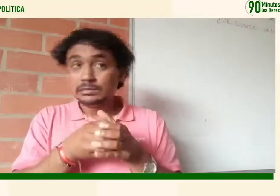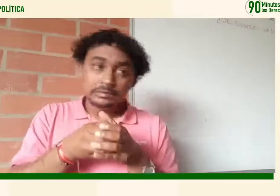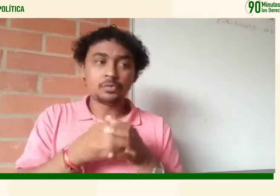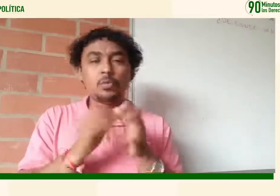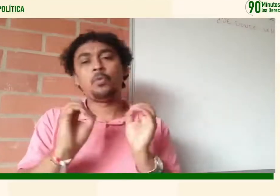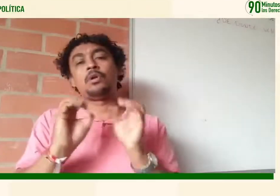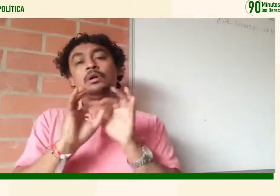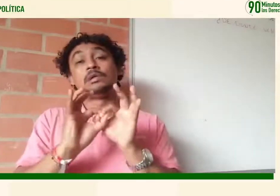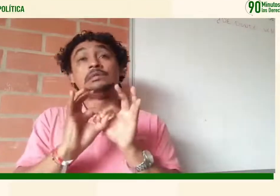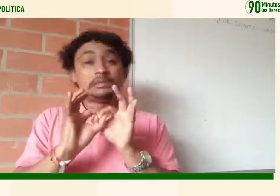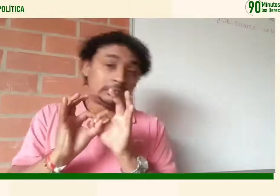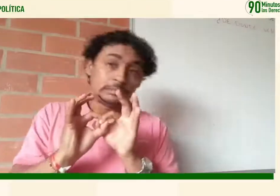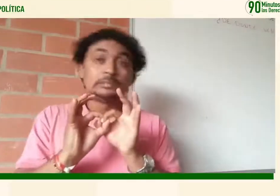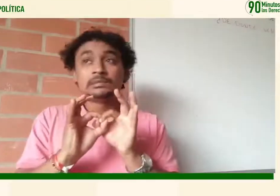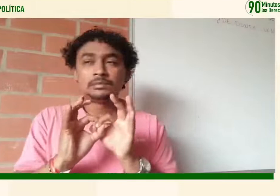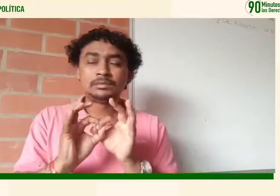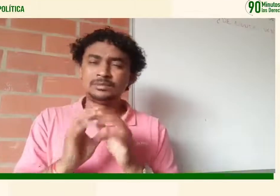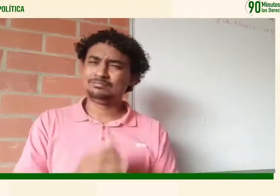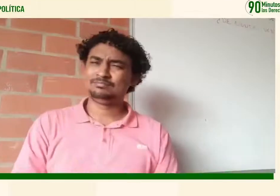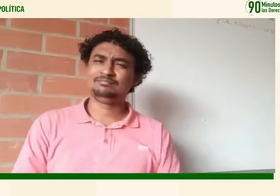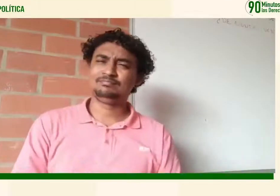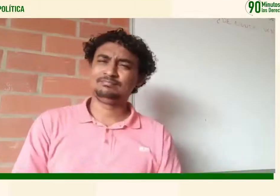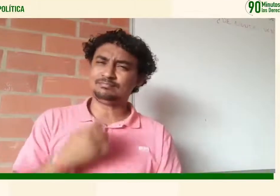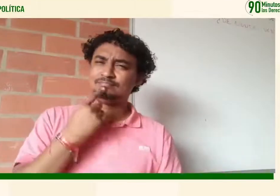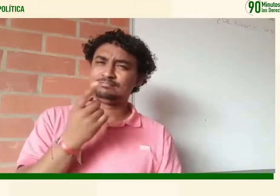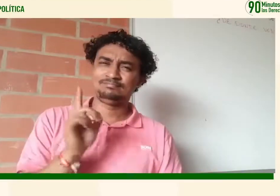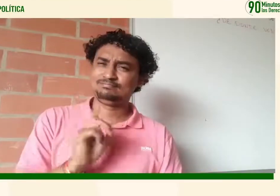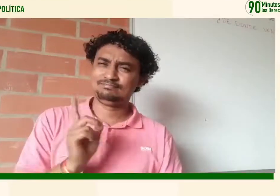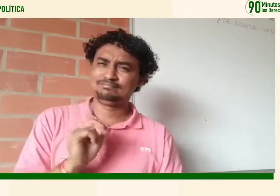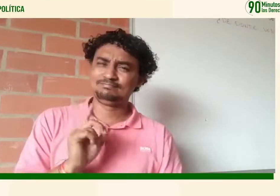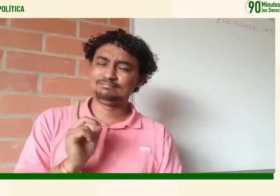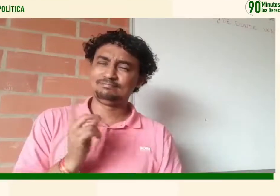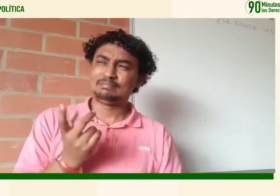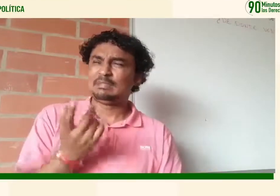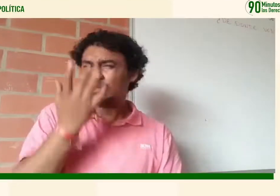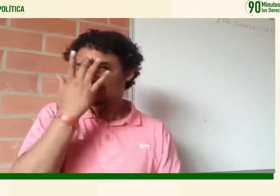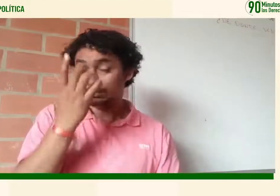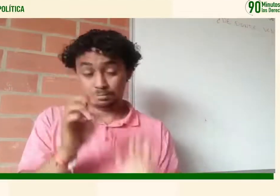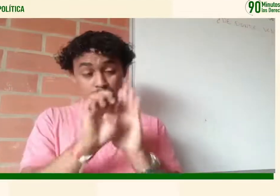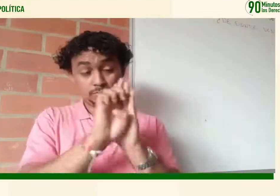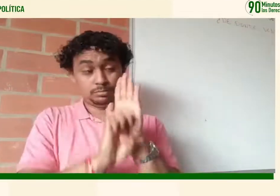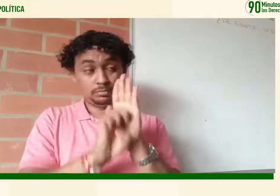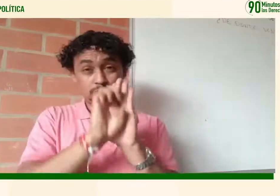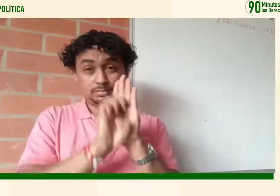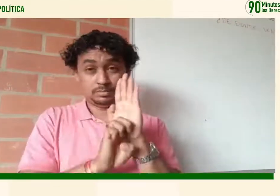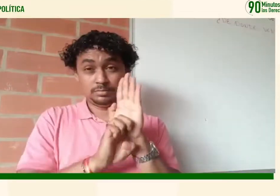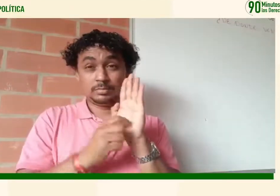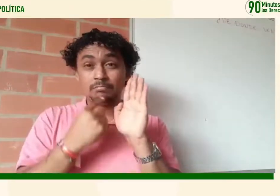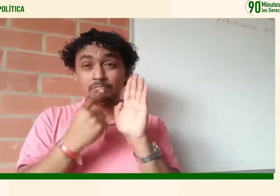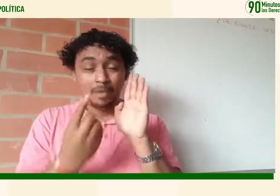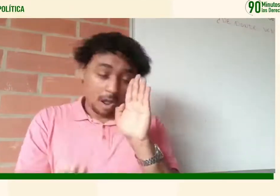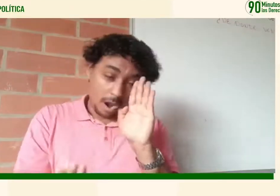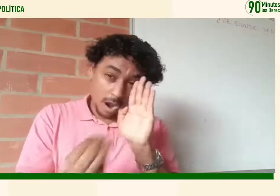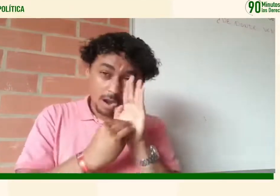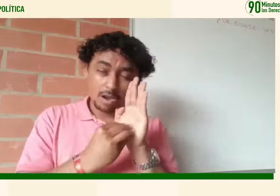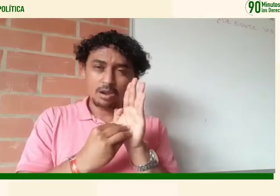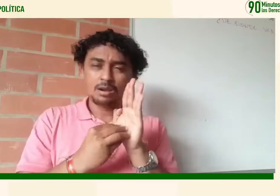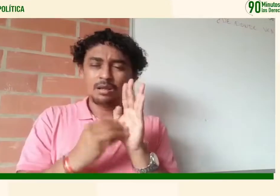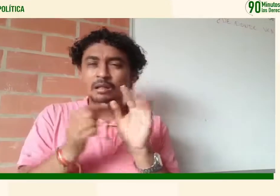si es permitido o no la participación en política de las asociaciones o defina eshkol